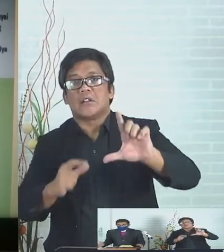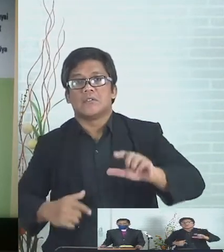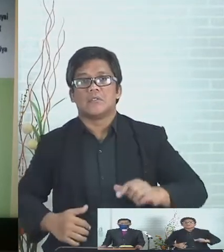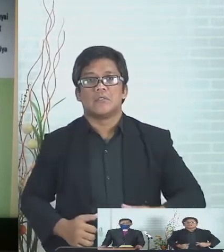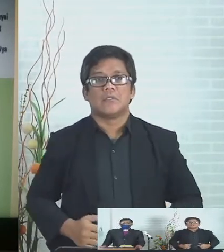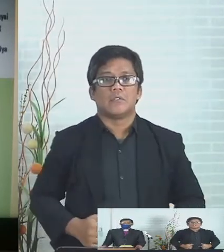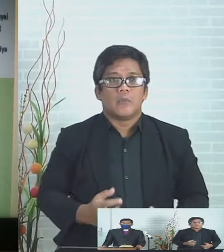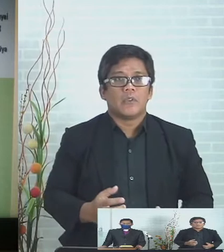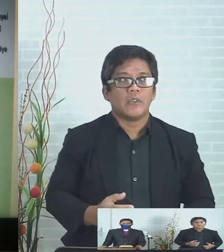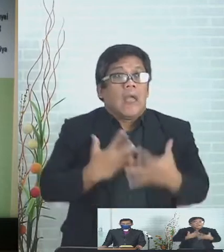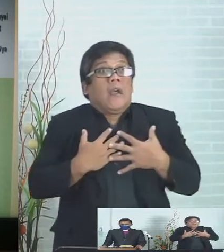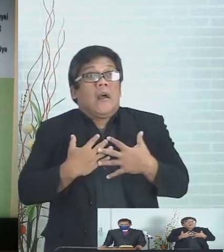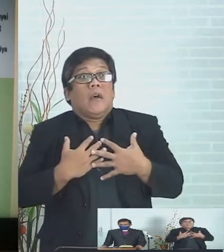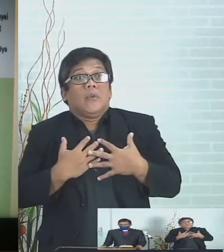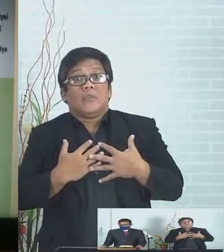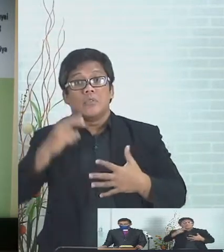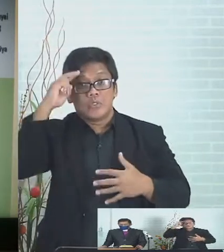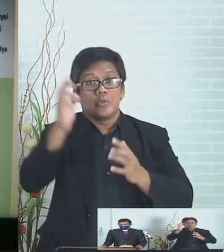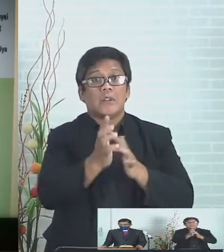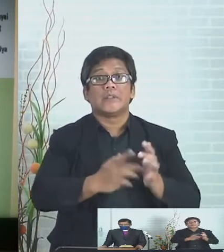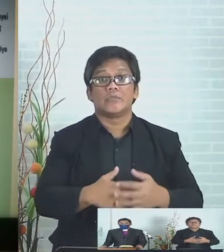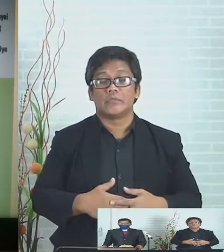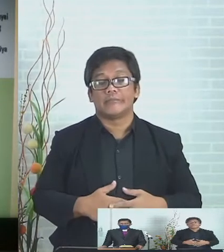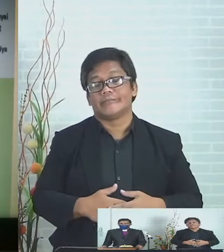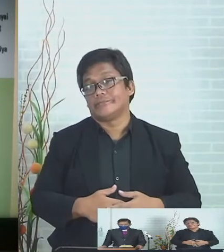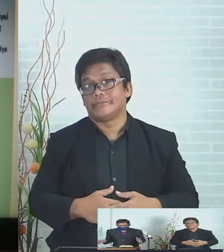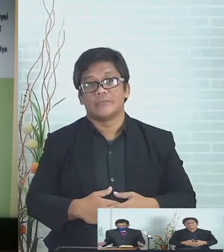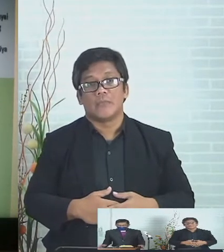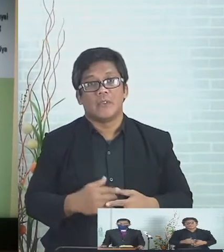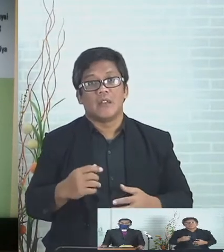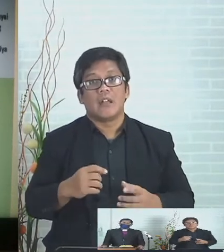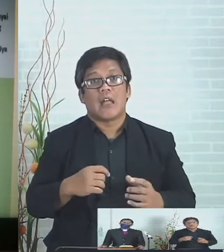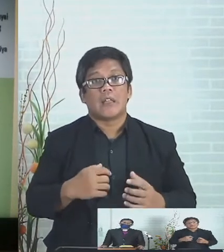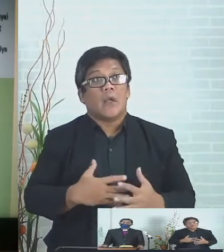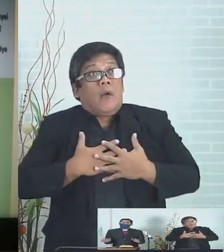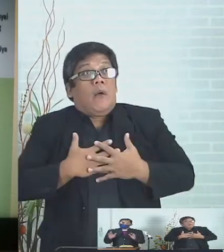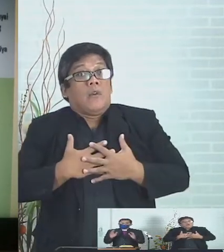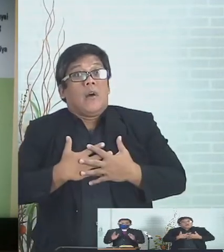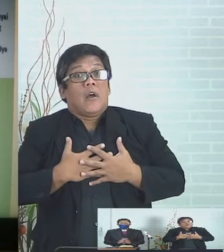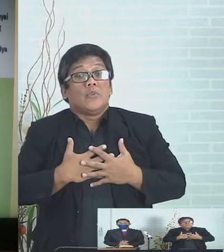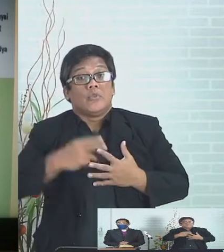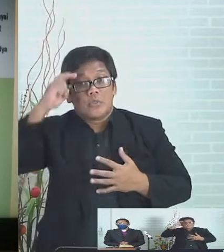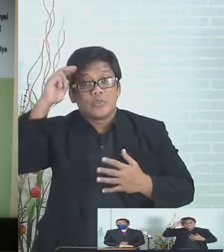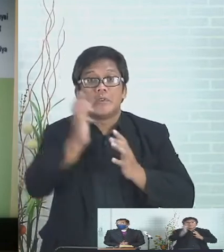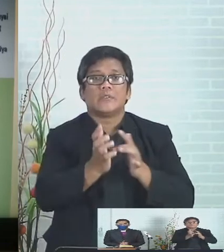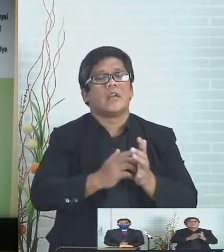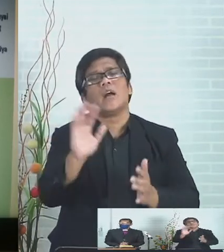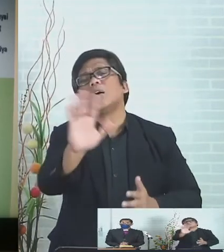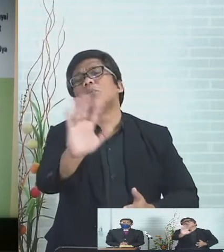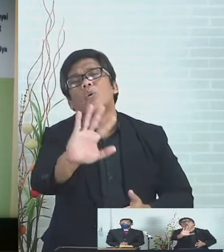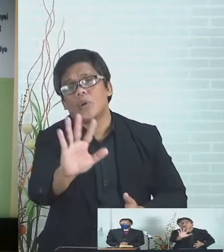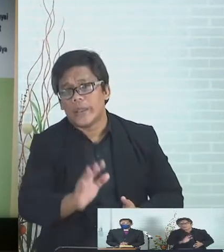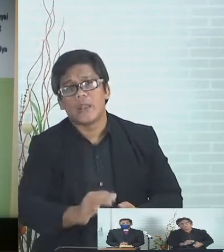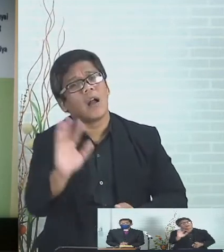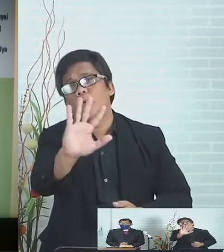Aduh Tuhan Yesus ya ketika jatuh kesandung atau kaget eh Tuhan Yesus Ini hal-hal yang tidak perlu kita